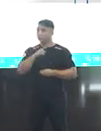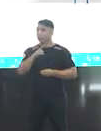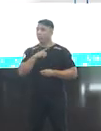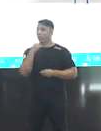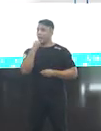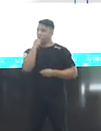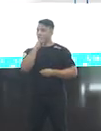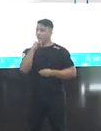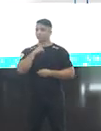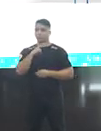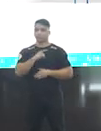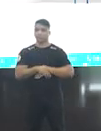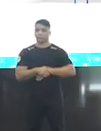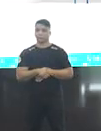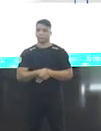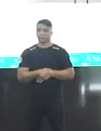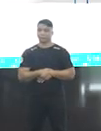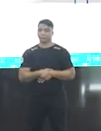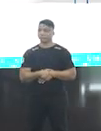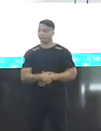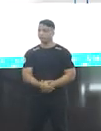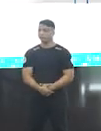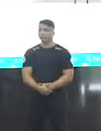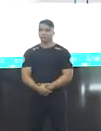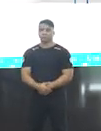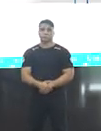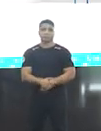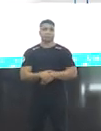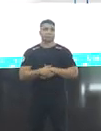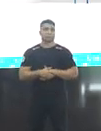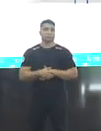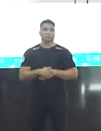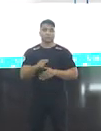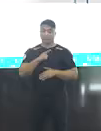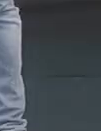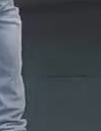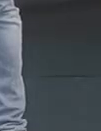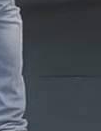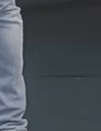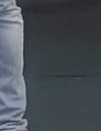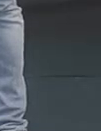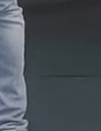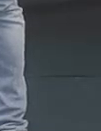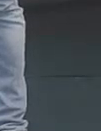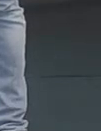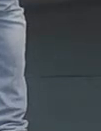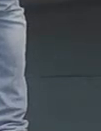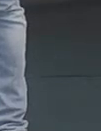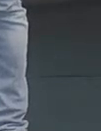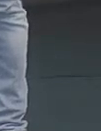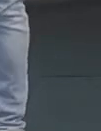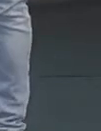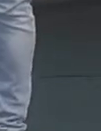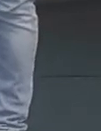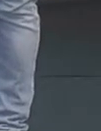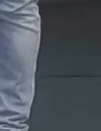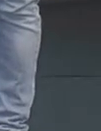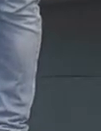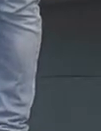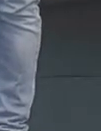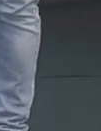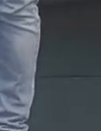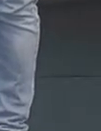elétrica. Vamos aprender aqui uma coisa. Vinagre. Vinagre, que todo mundo já